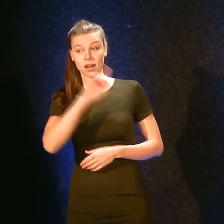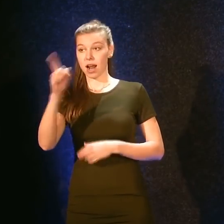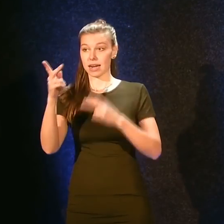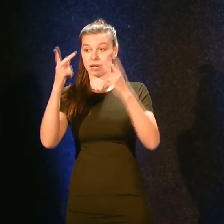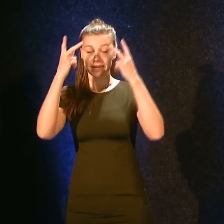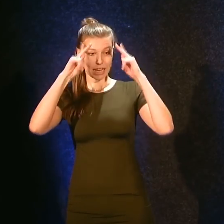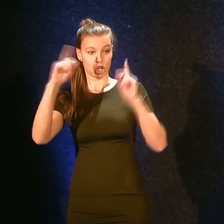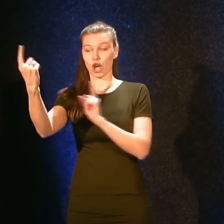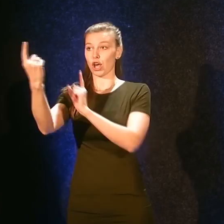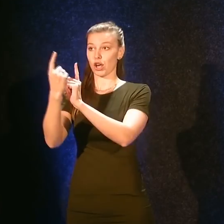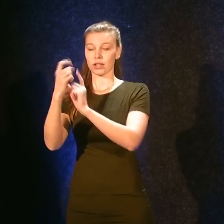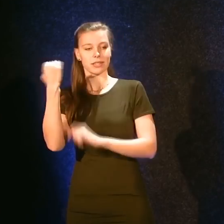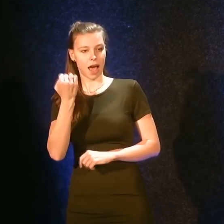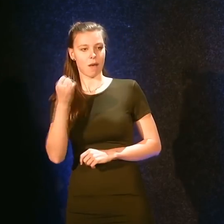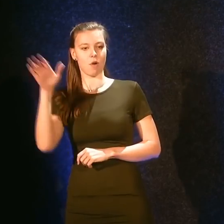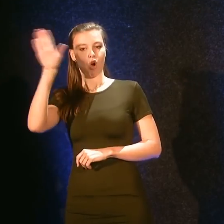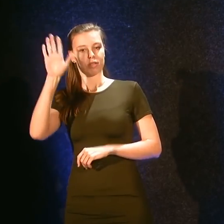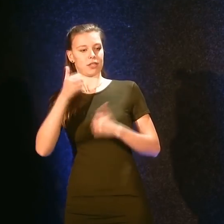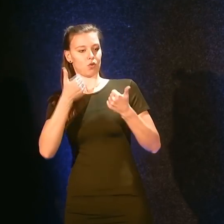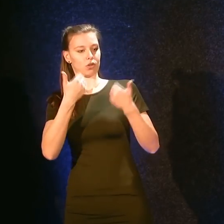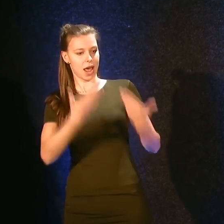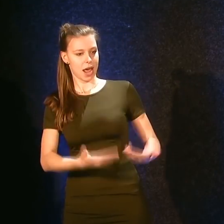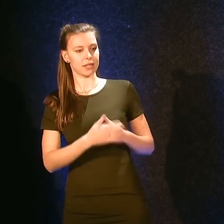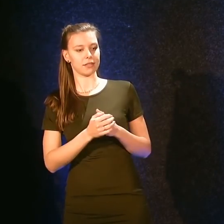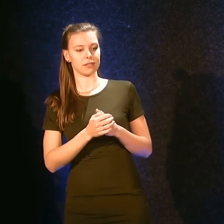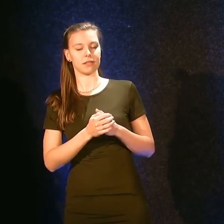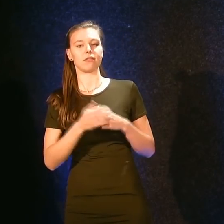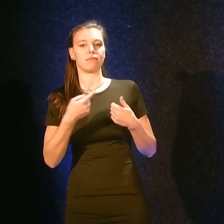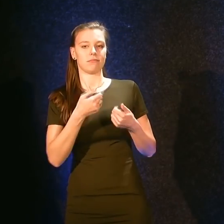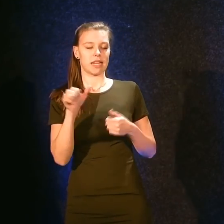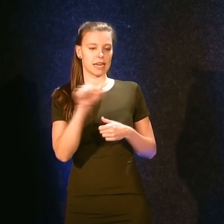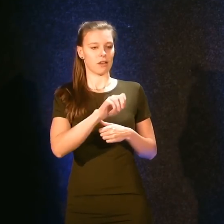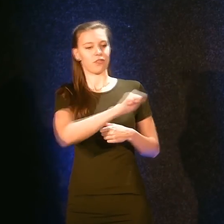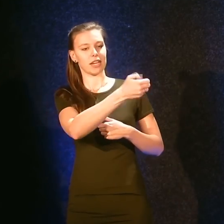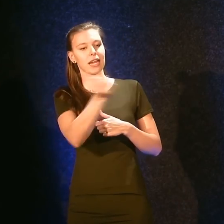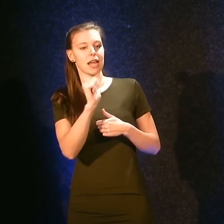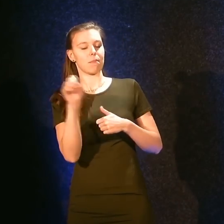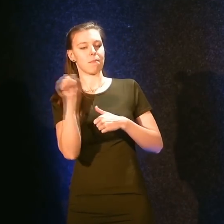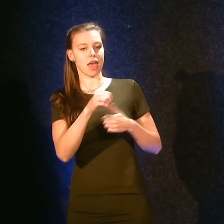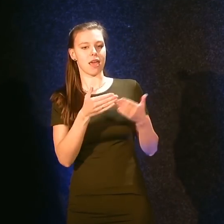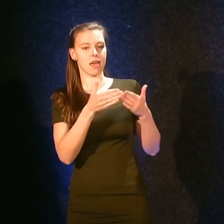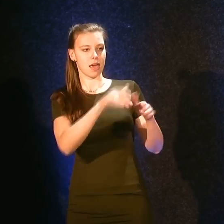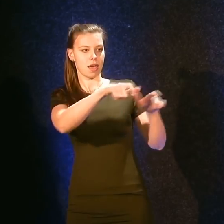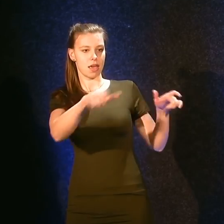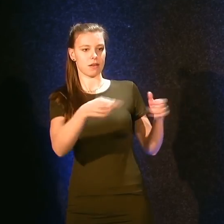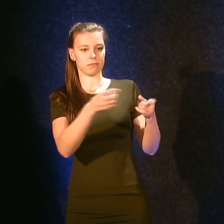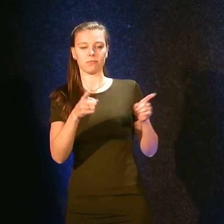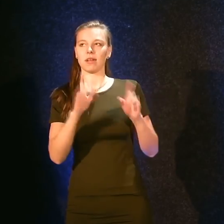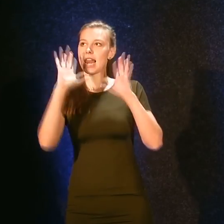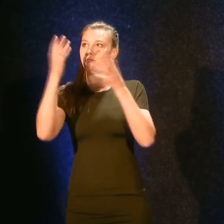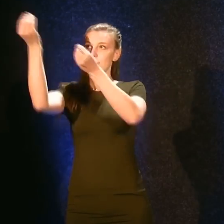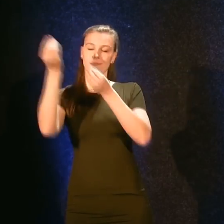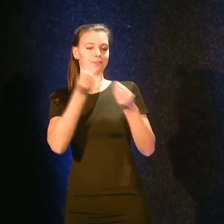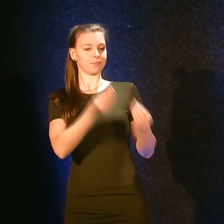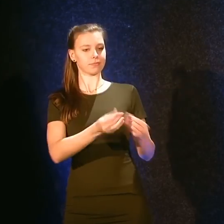verschijnen. En daarom heeft God je in zijn goedheid het leven van alle opvarenden geschonken. Houd dus moed,